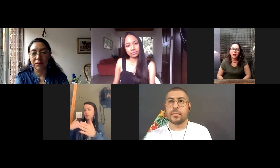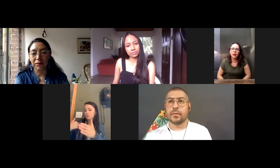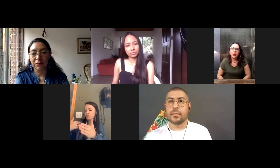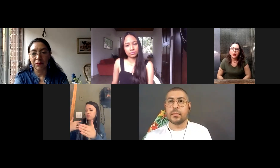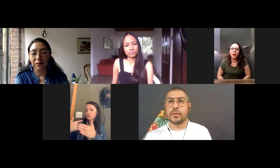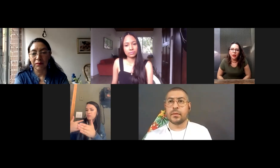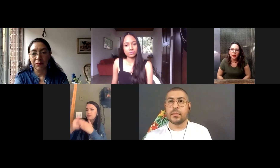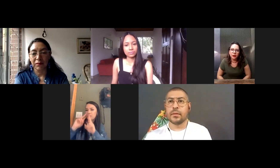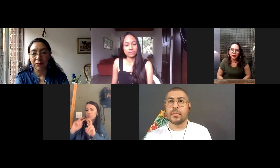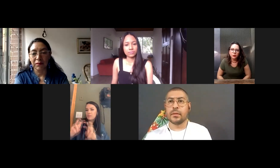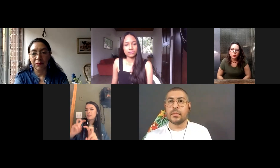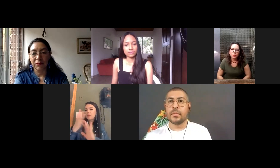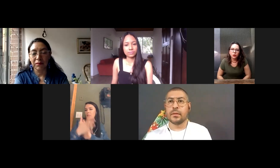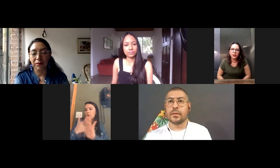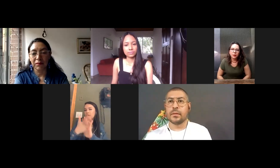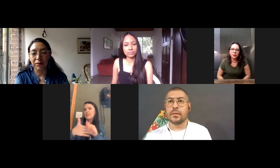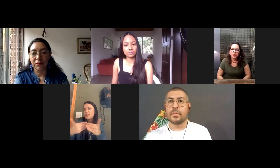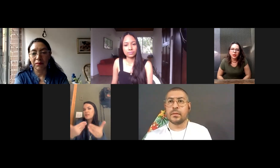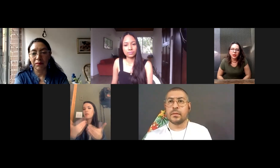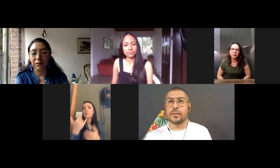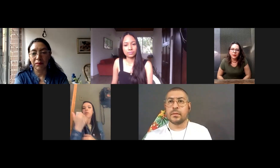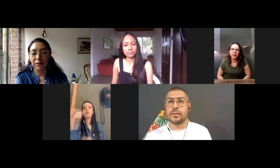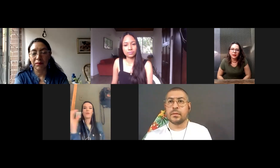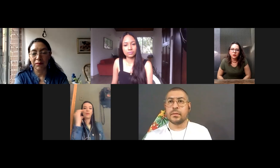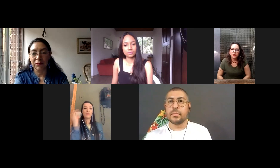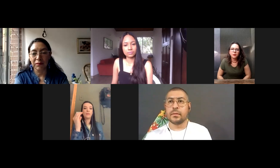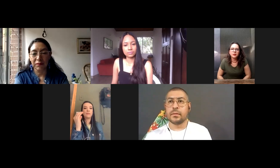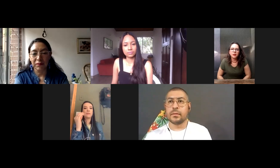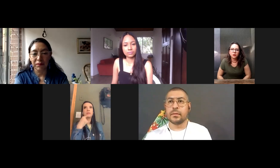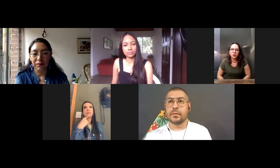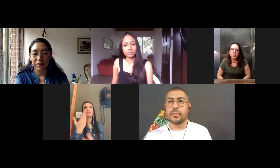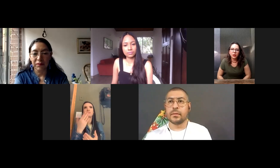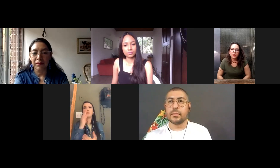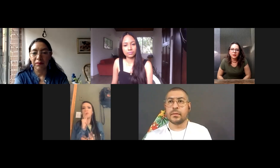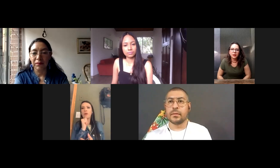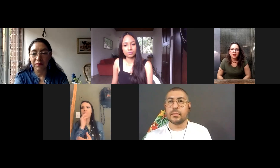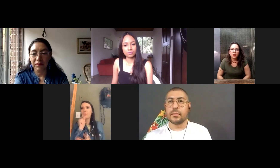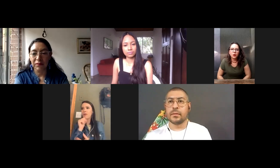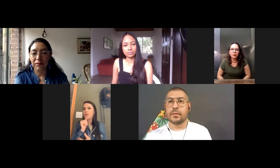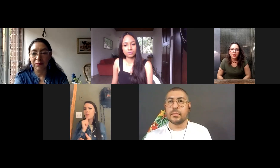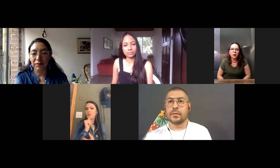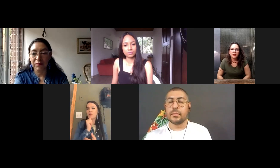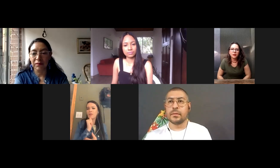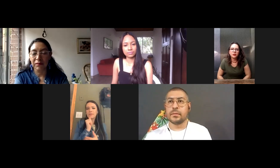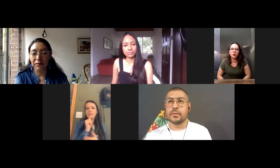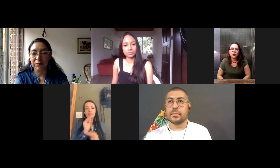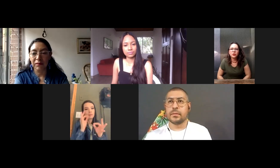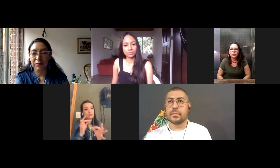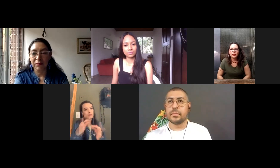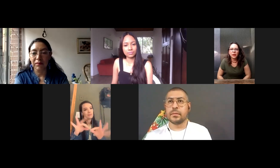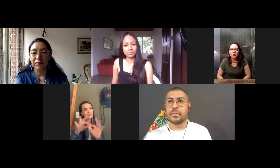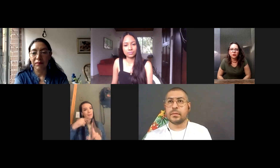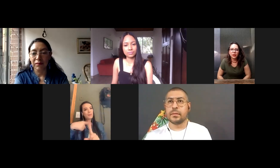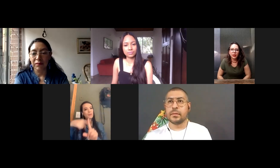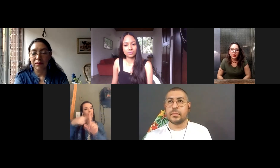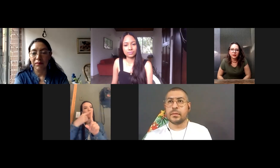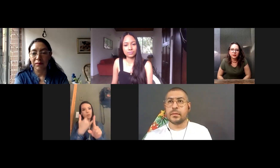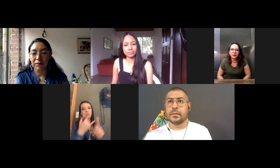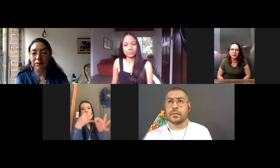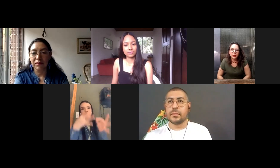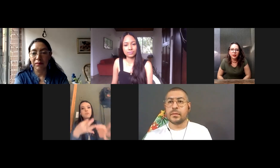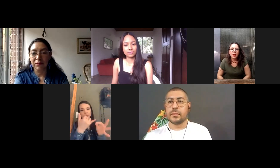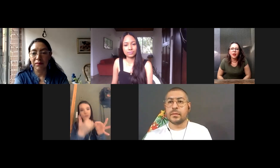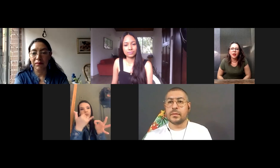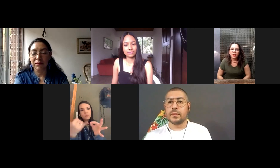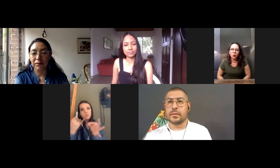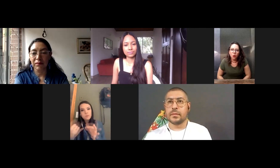y digamos, como todo el tiempo, que 20 años de investigaciones lingüísticas en Colombia, cuáles han sido los resultados, ya que antes de